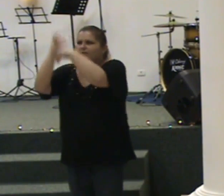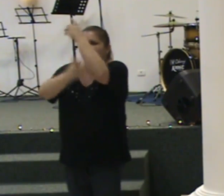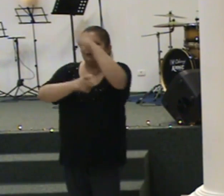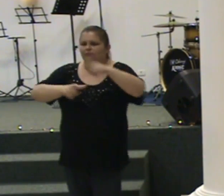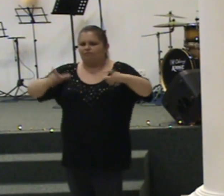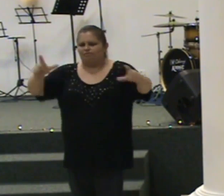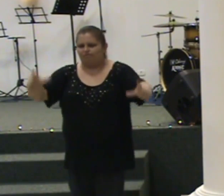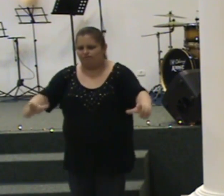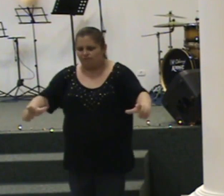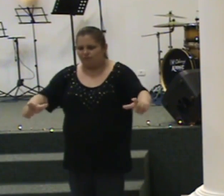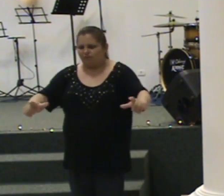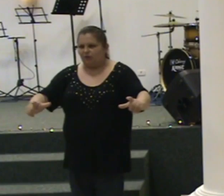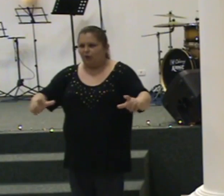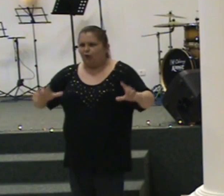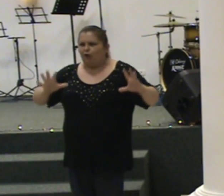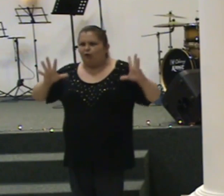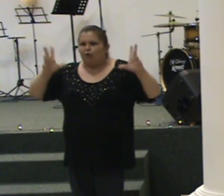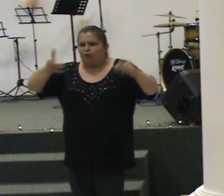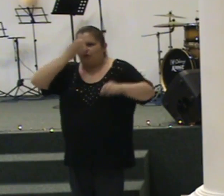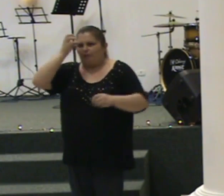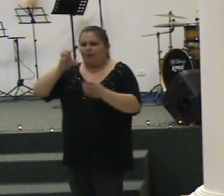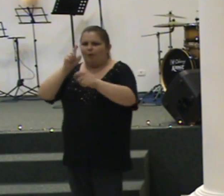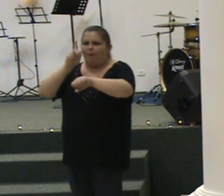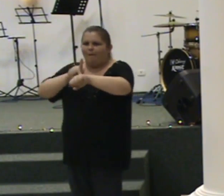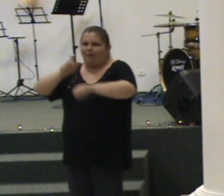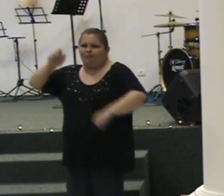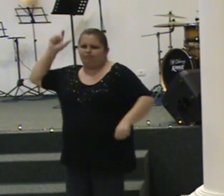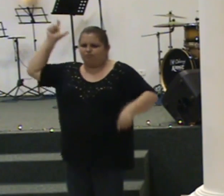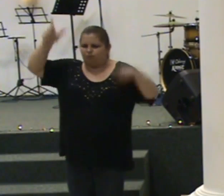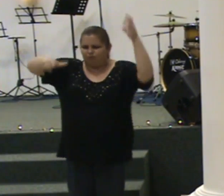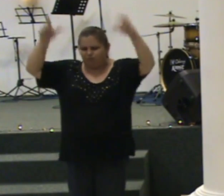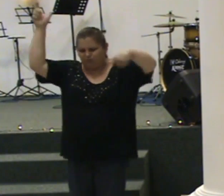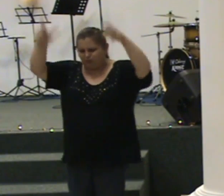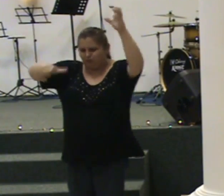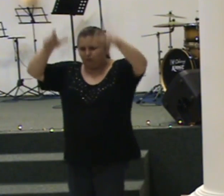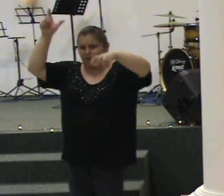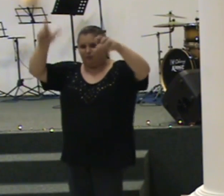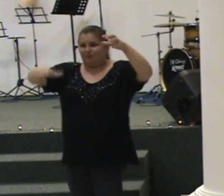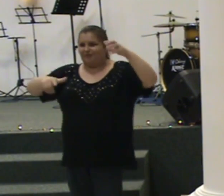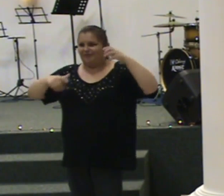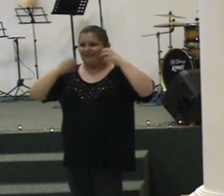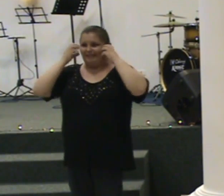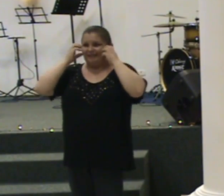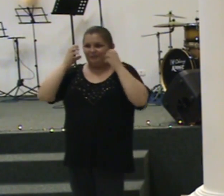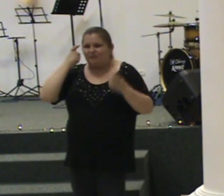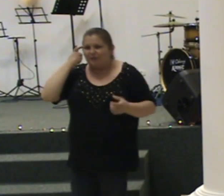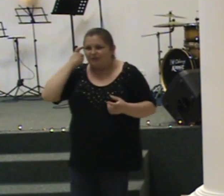morte. E aí, José? Olha que confusão que José se meteu, né? Até